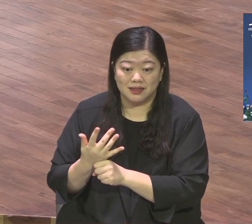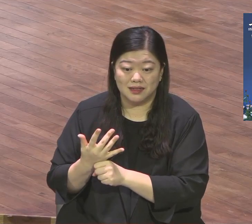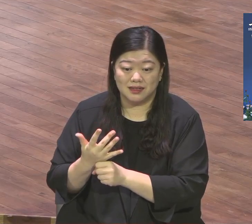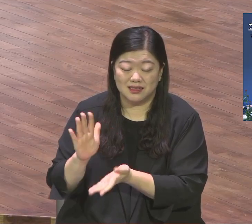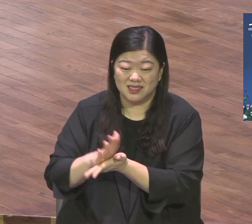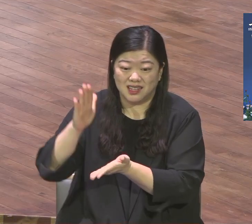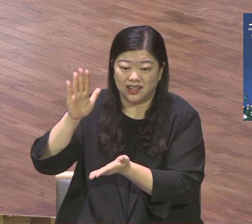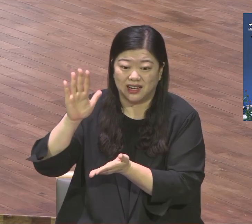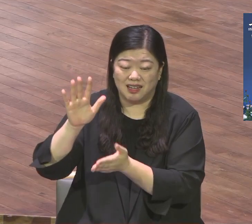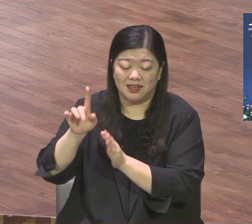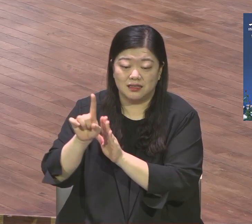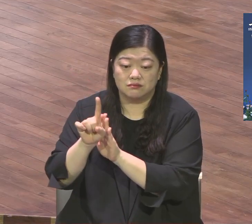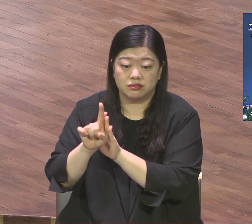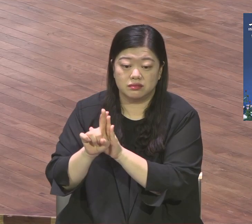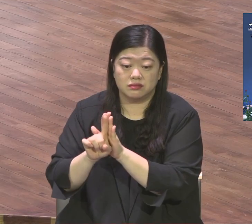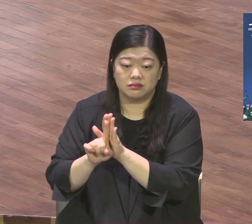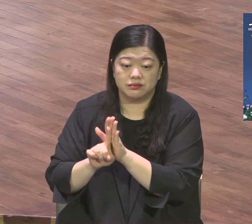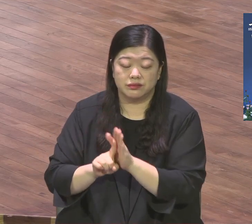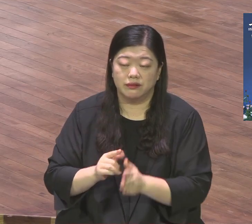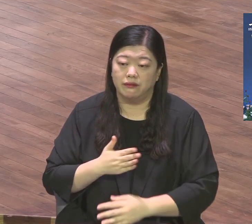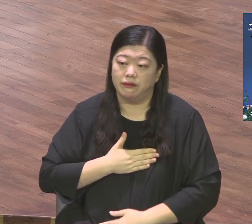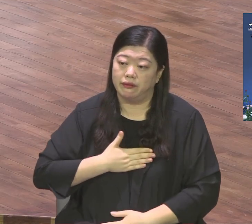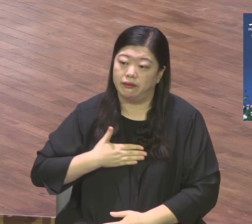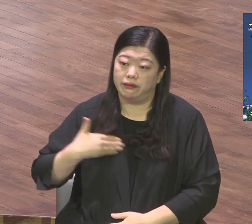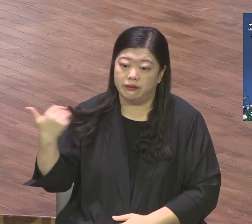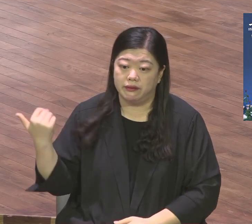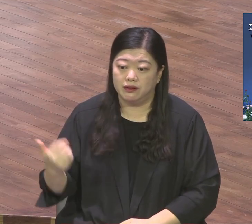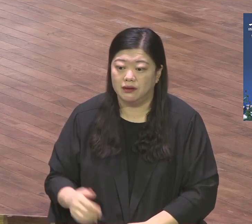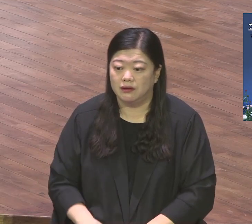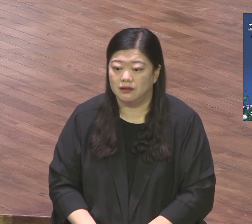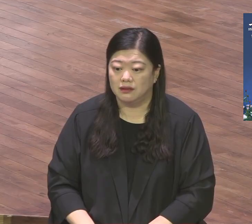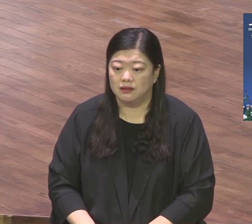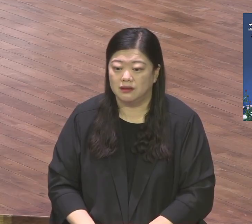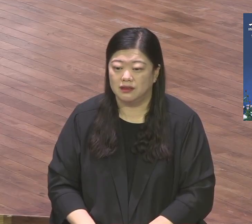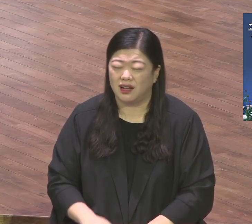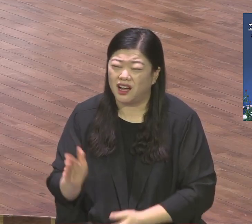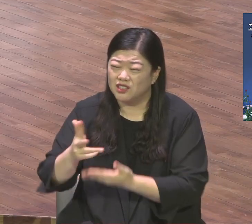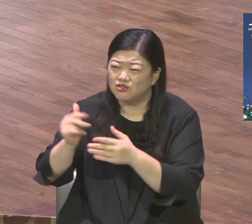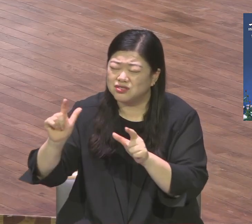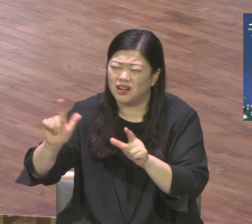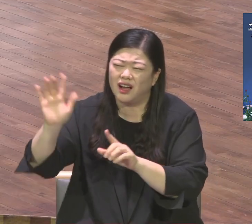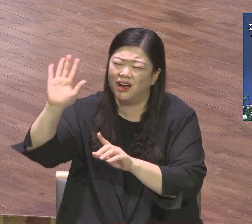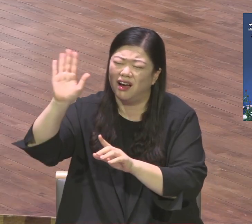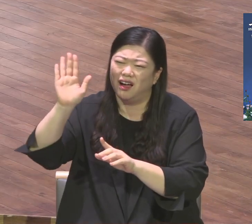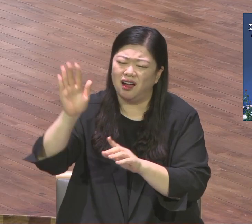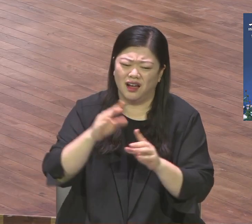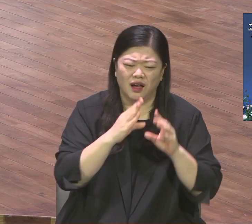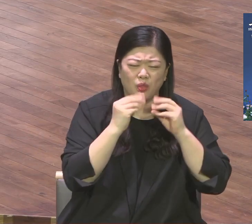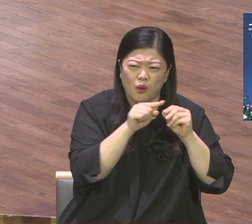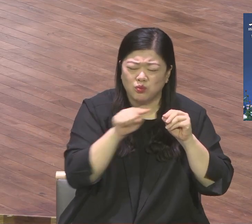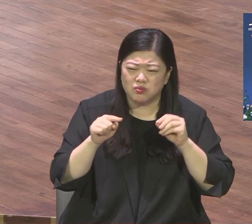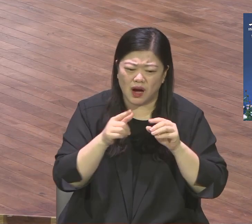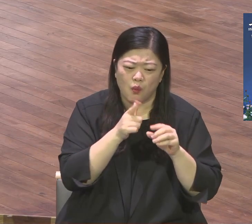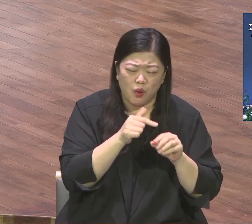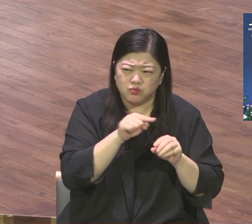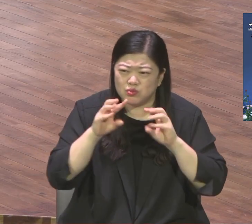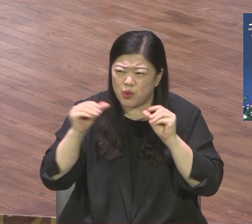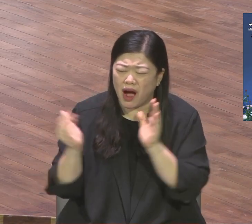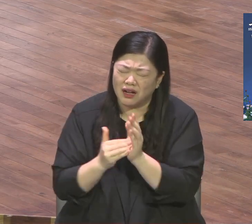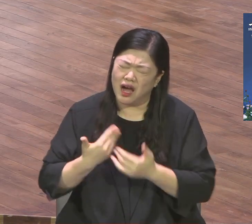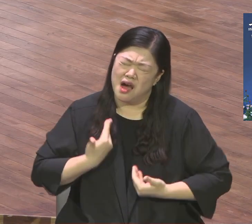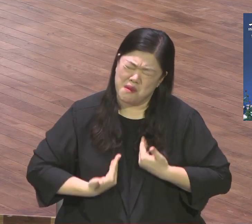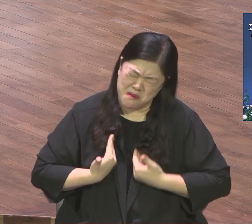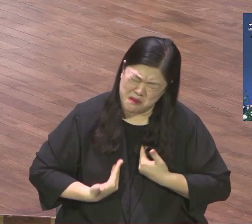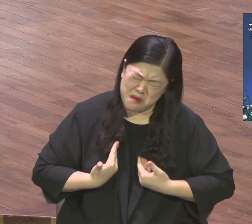뭐 그럴 바에 말로 교회 다닙니까? 신앙생활 말로 합니까? 시간 들어 물질 들어 조직 속에 들어와서 마음대로 놀지도